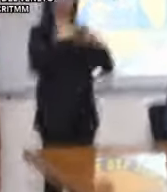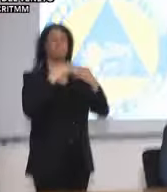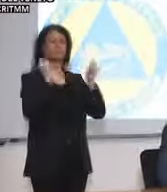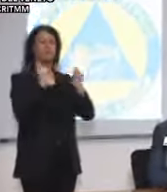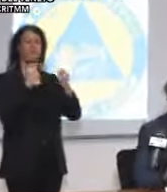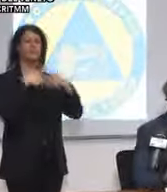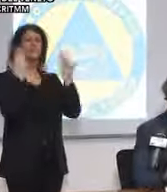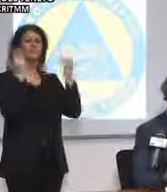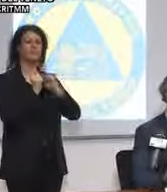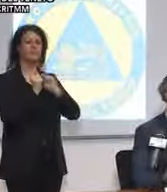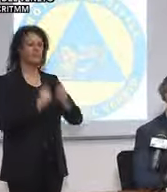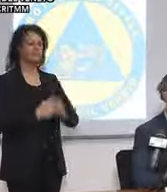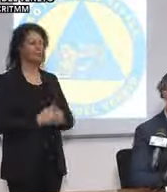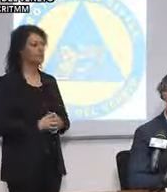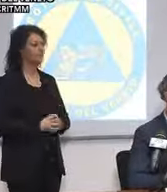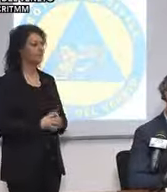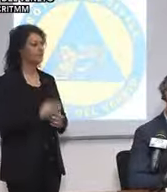Buongiorno, Presidente.